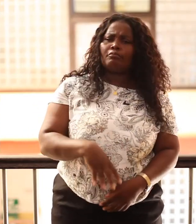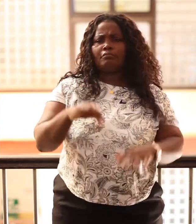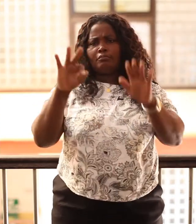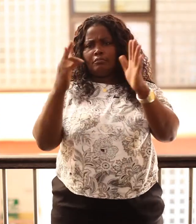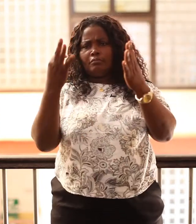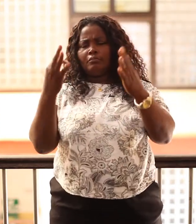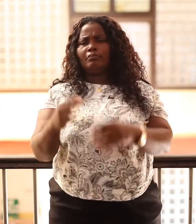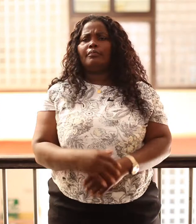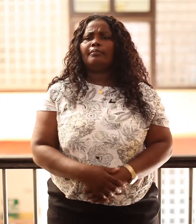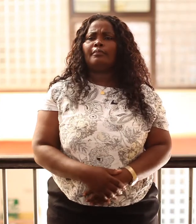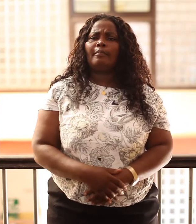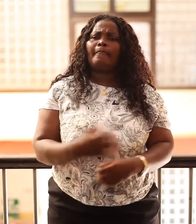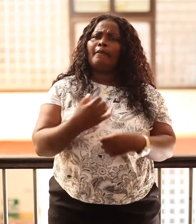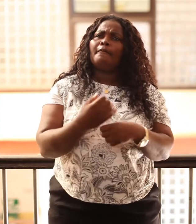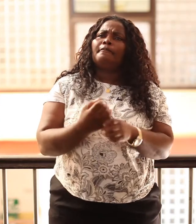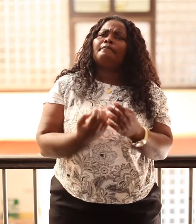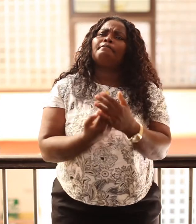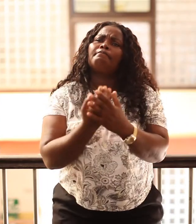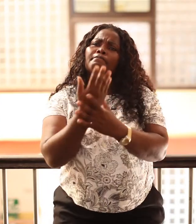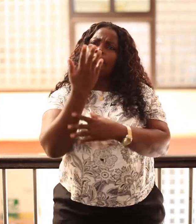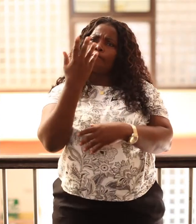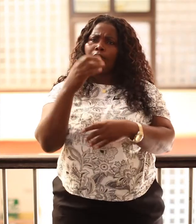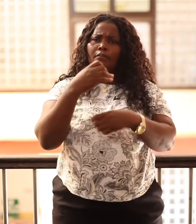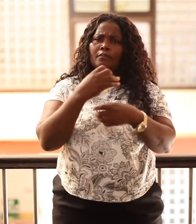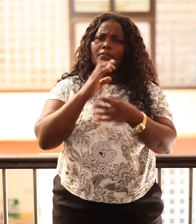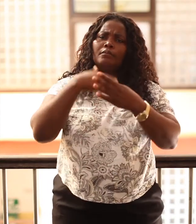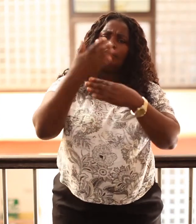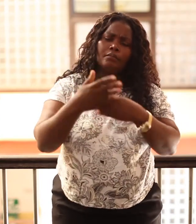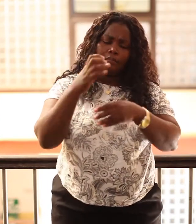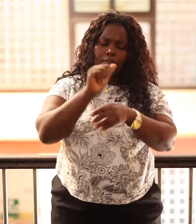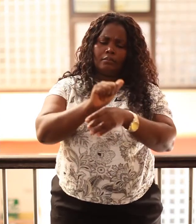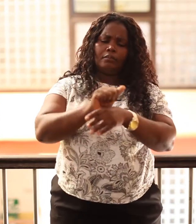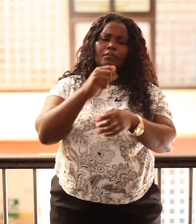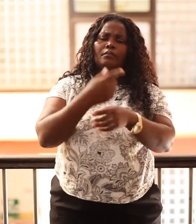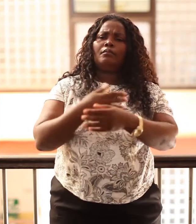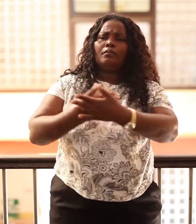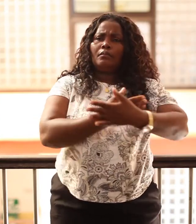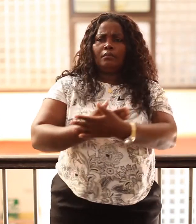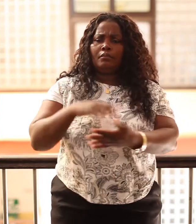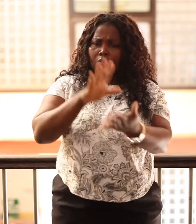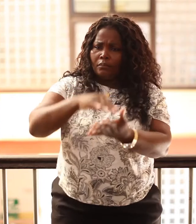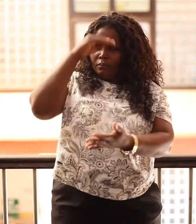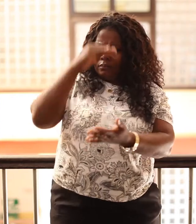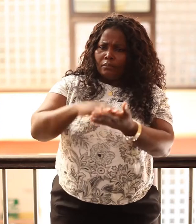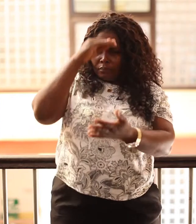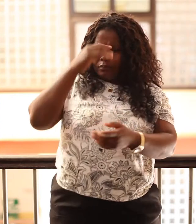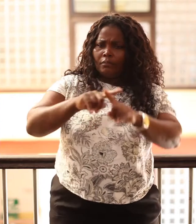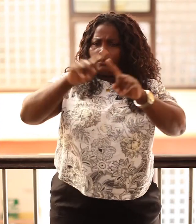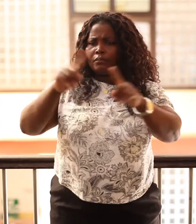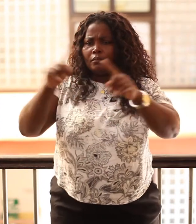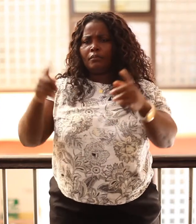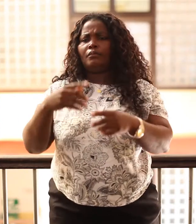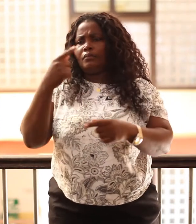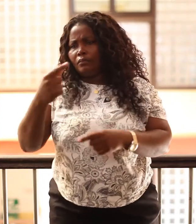8. Crece siendo antirracista. Bebé antirracista está aprendiendo, cambiando y